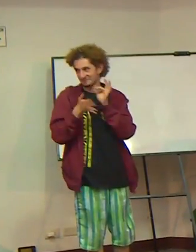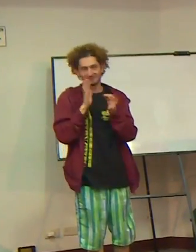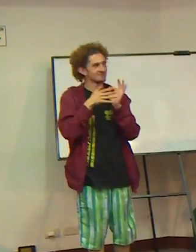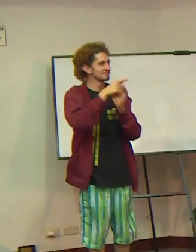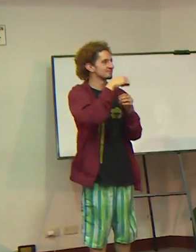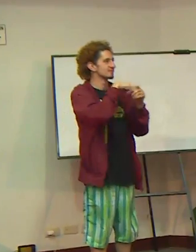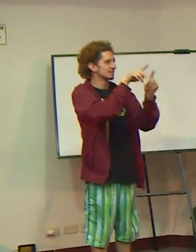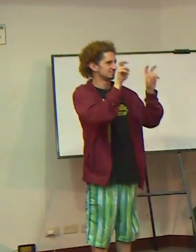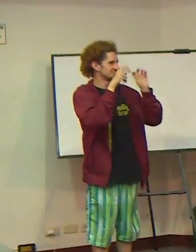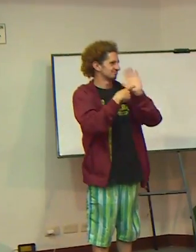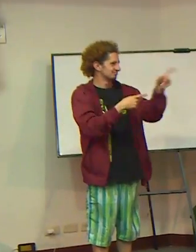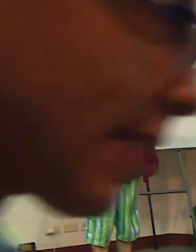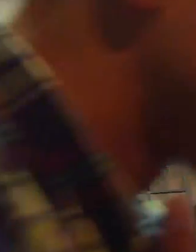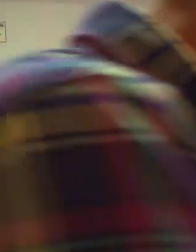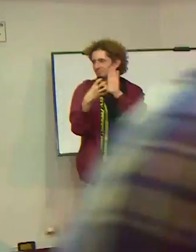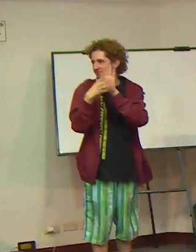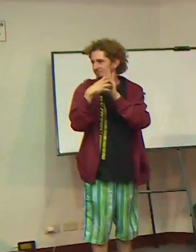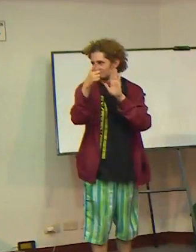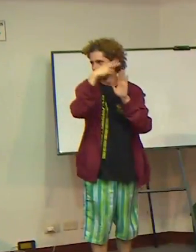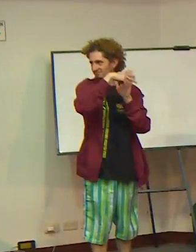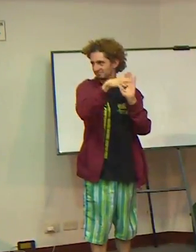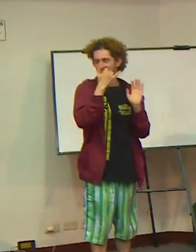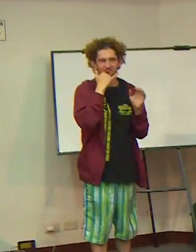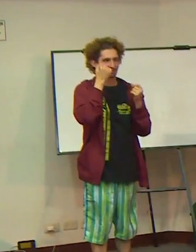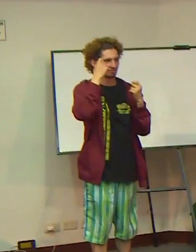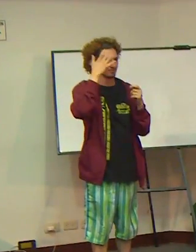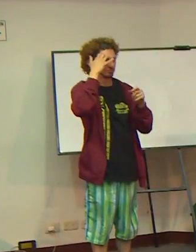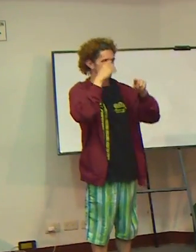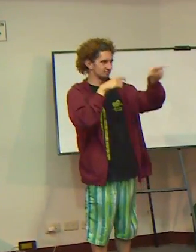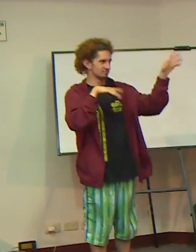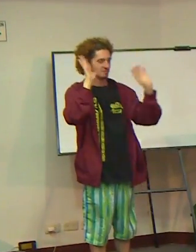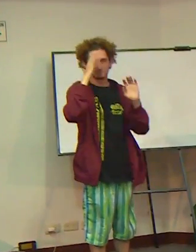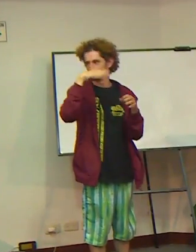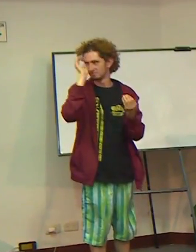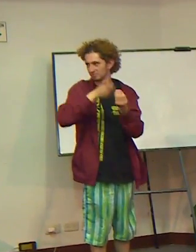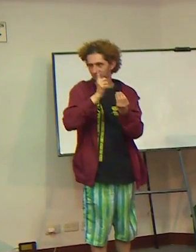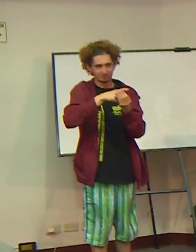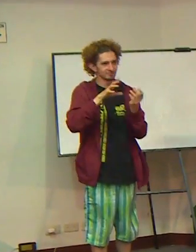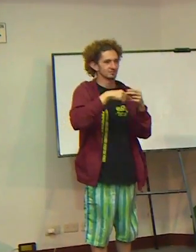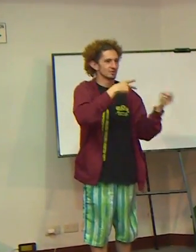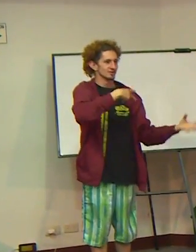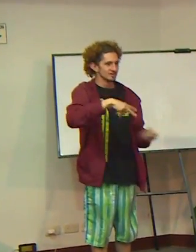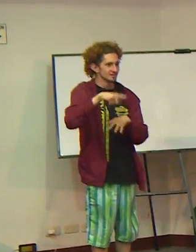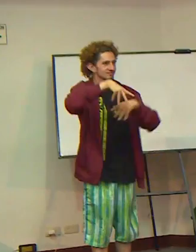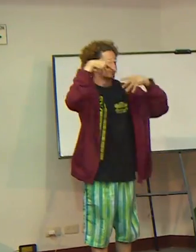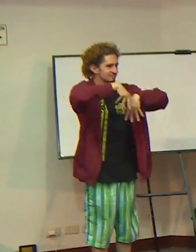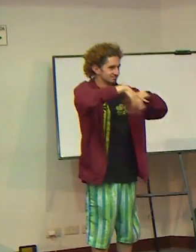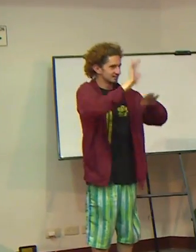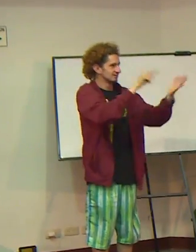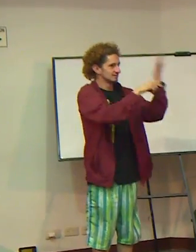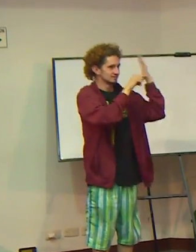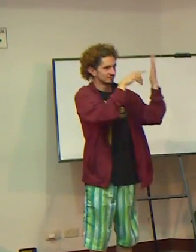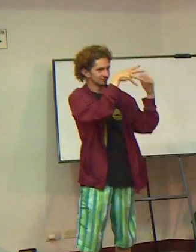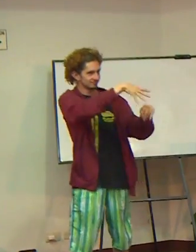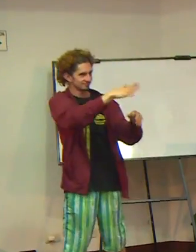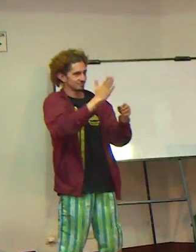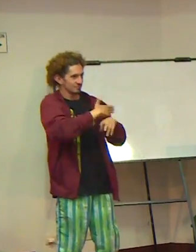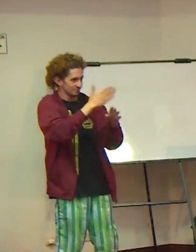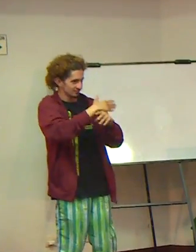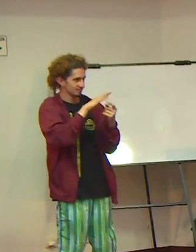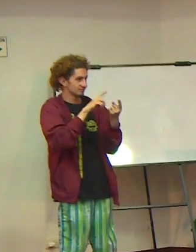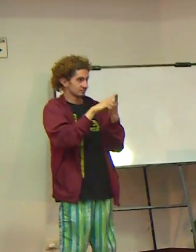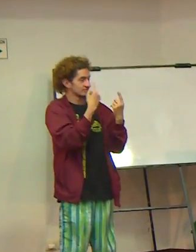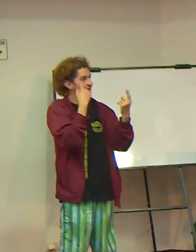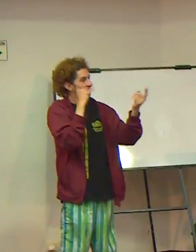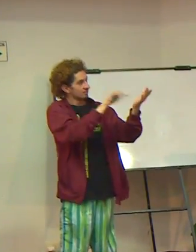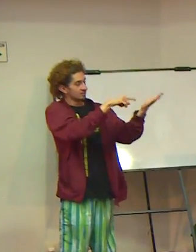Con respecto a la discusión del café en señas de hoy, yo comprendo que estas imágenes se relacionan más